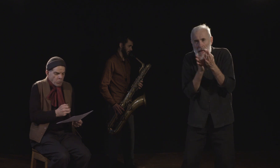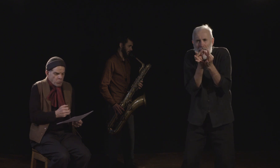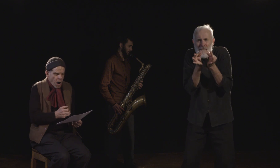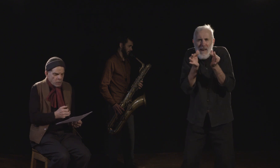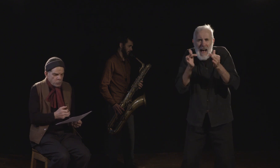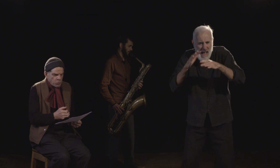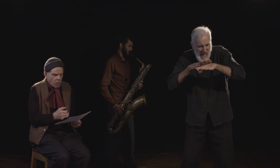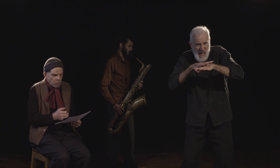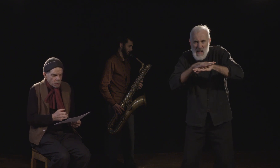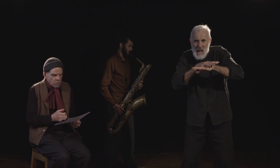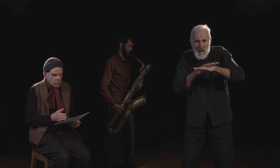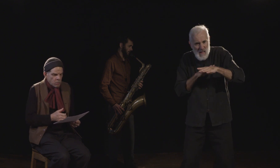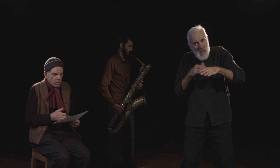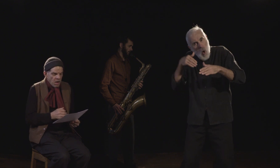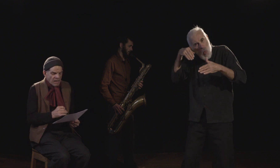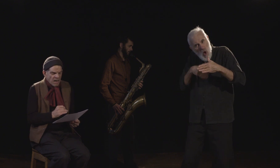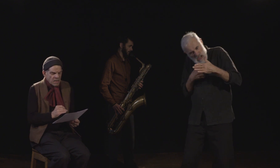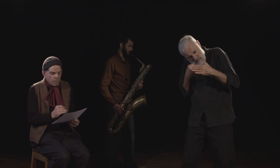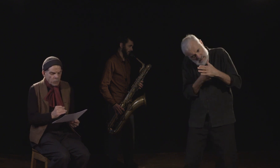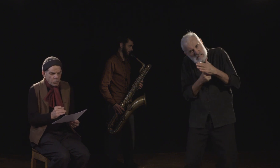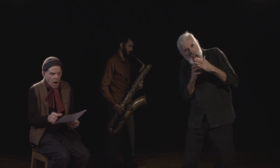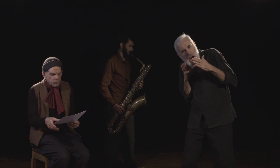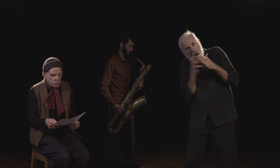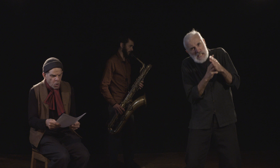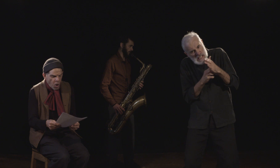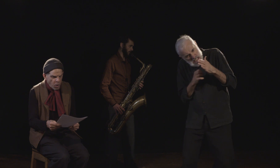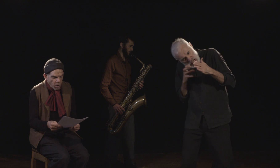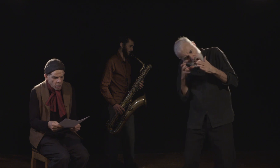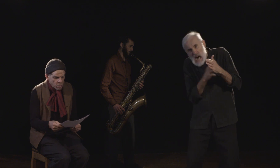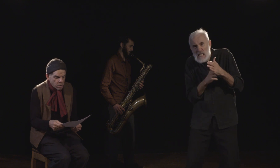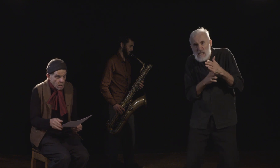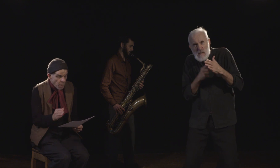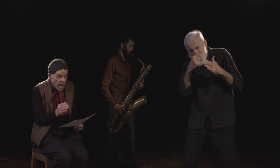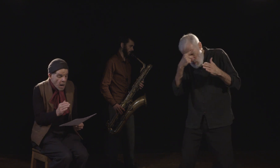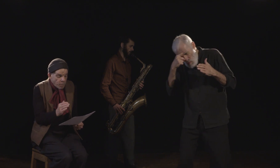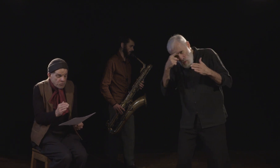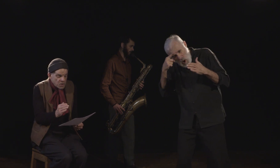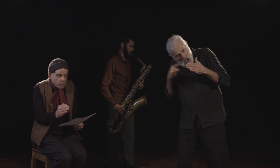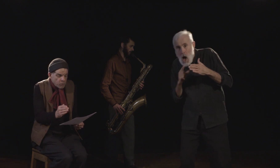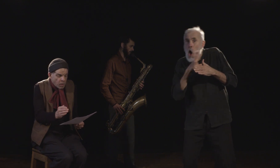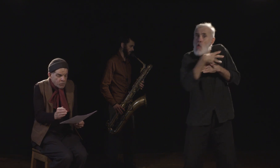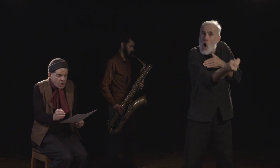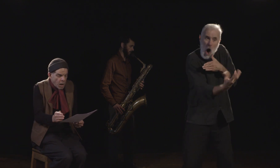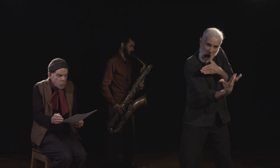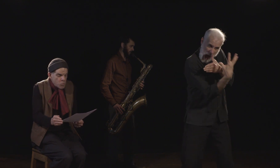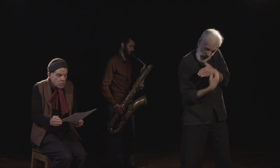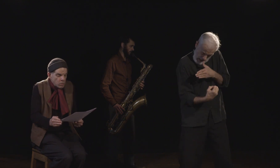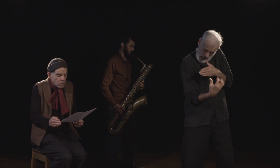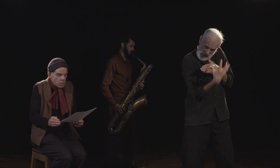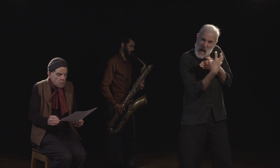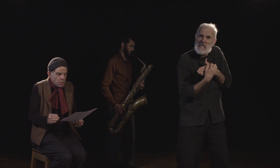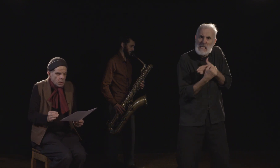mordue par le noir du dedans, attaquée par le noir du dehors, mais impossible d'en venir à